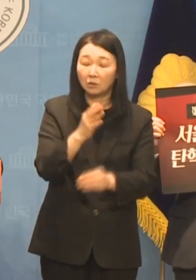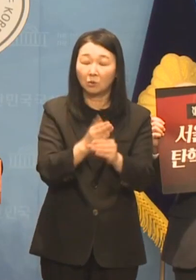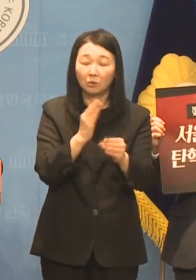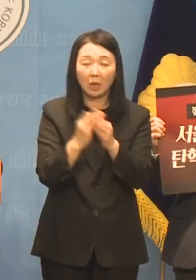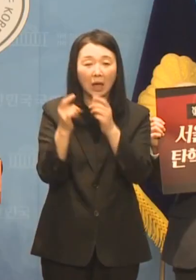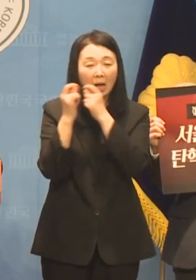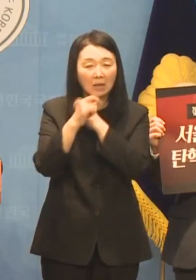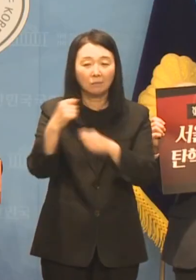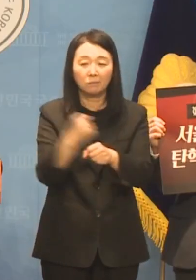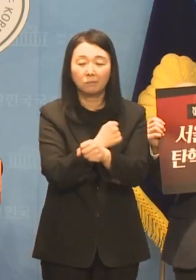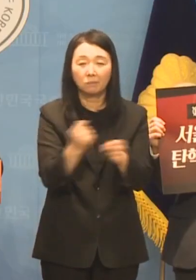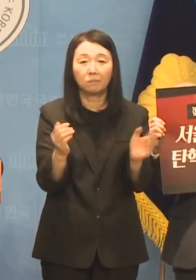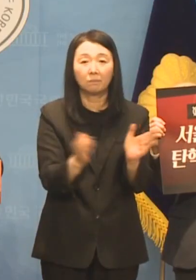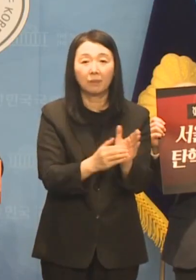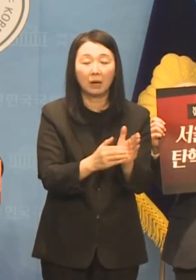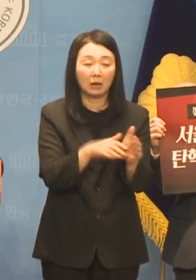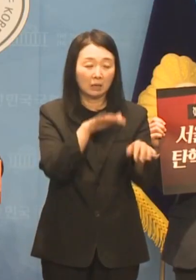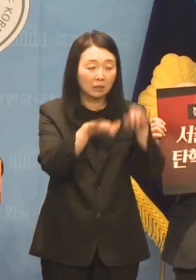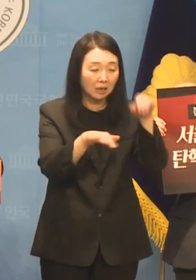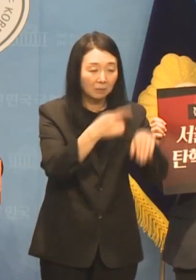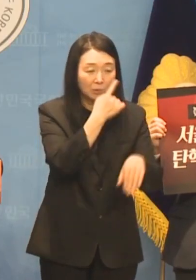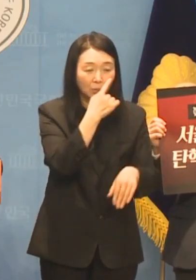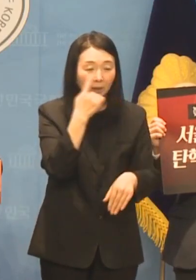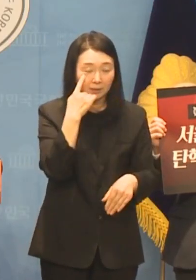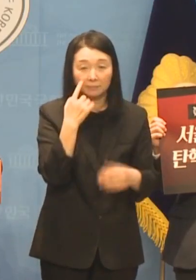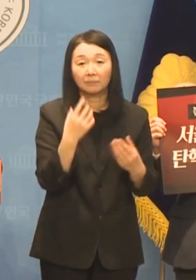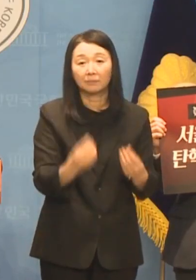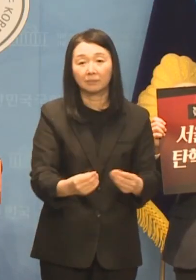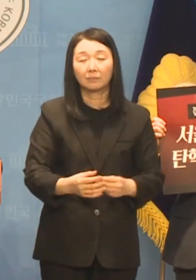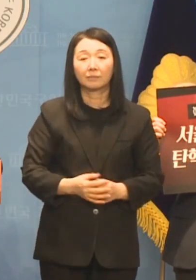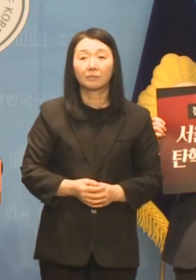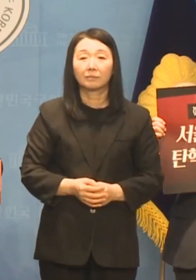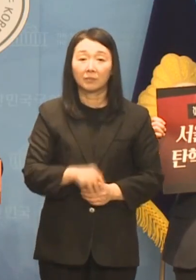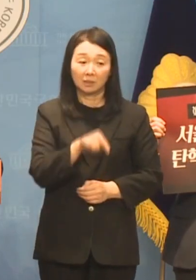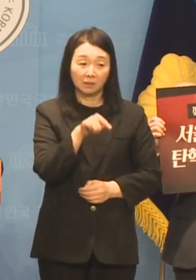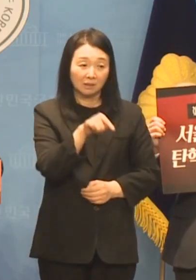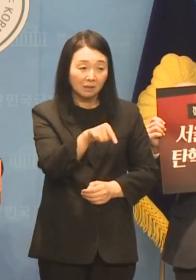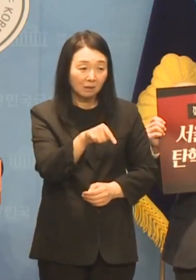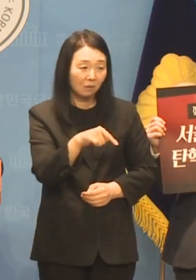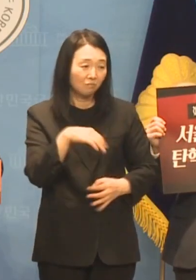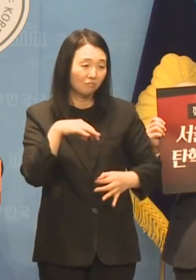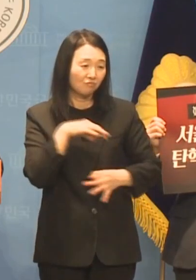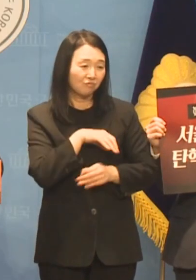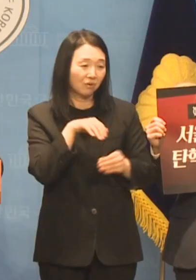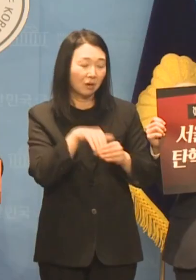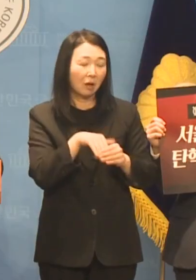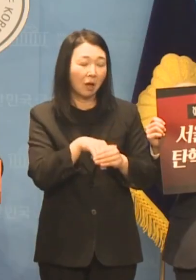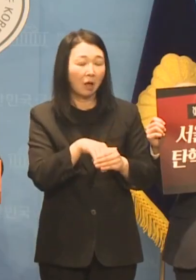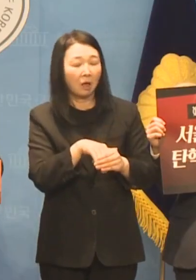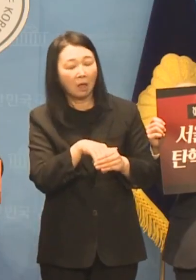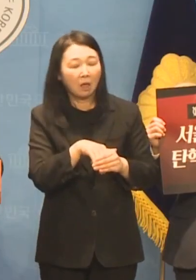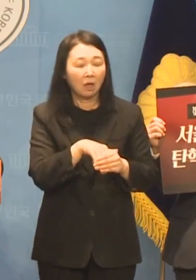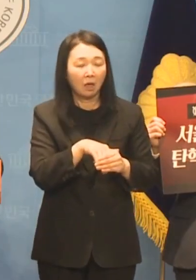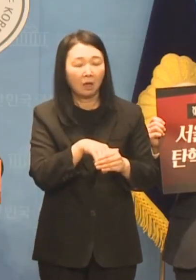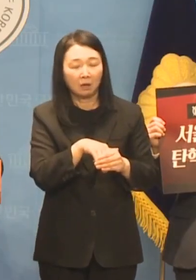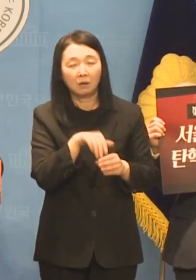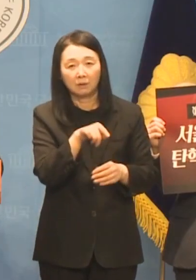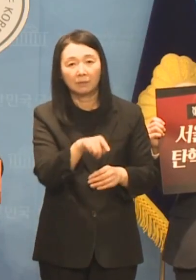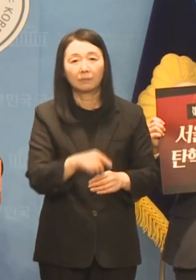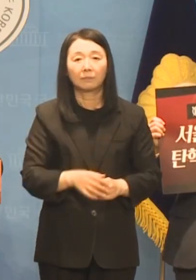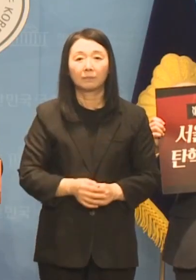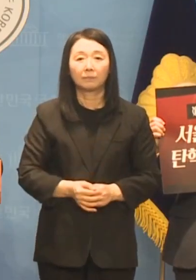및 조작, 개입이 확인되었습니다. 이는 부실선거라고 치부하기에는 불가능한